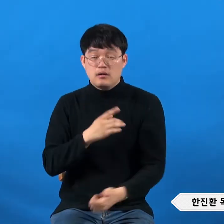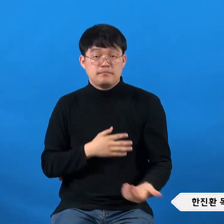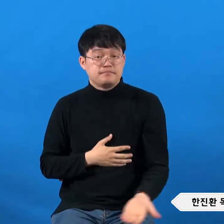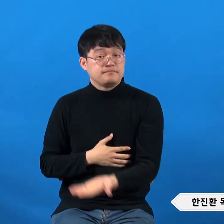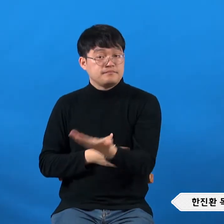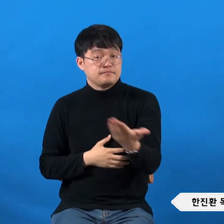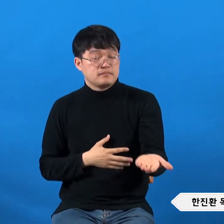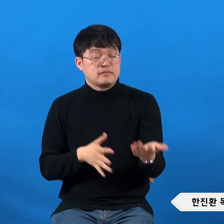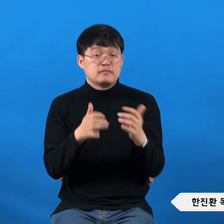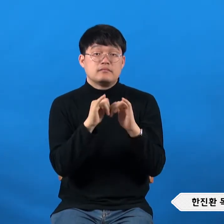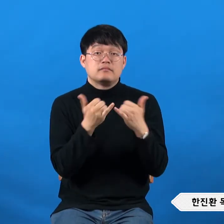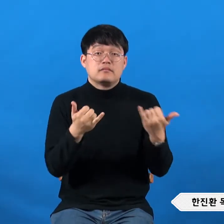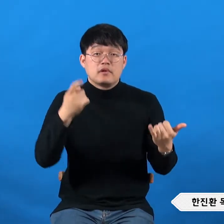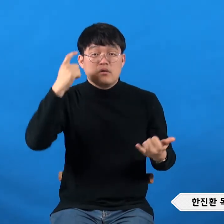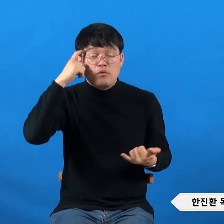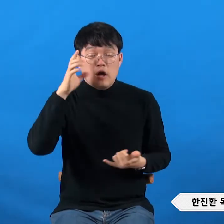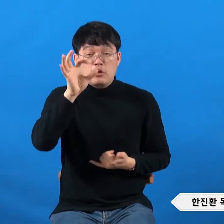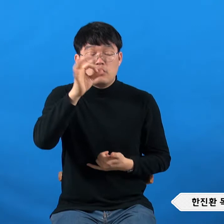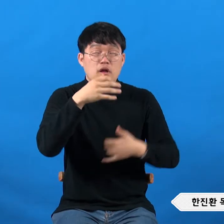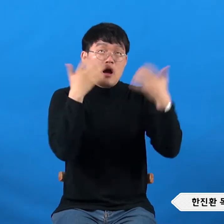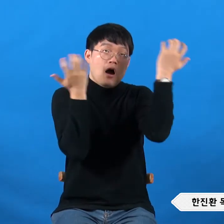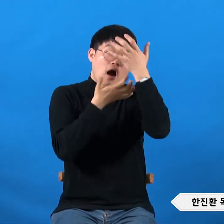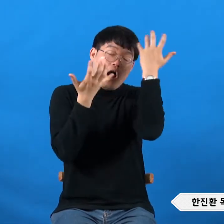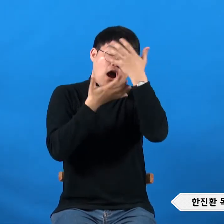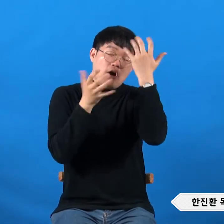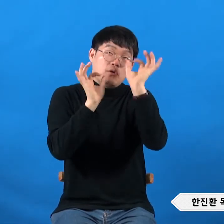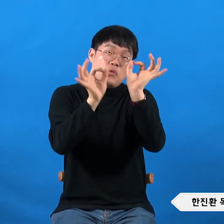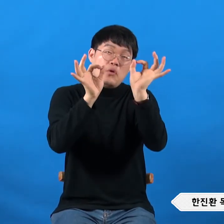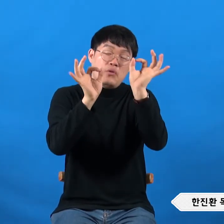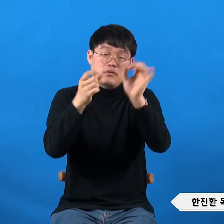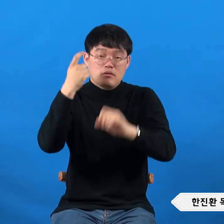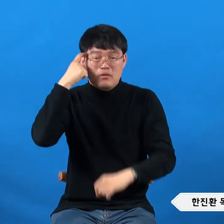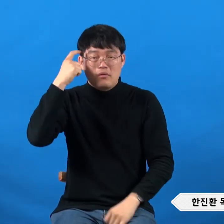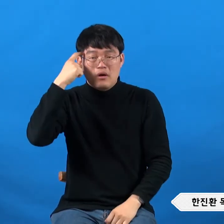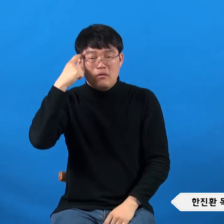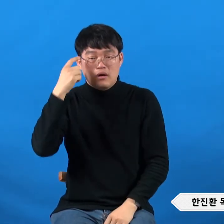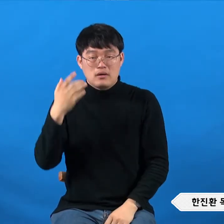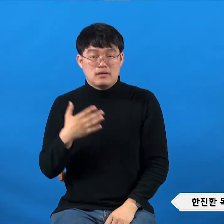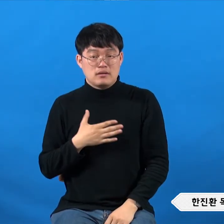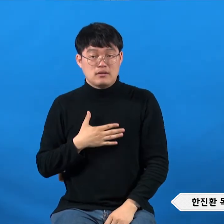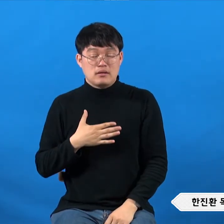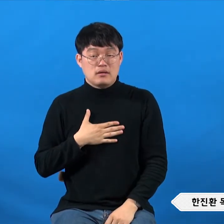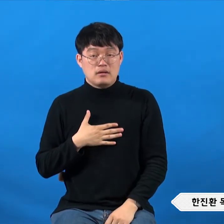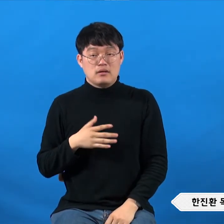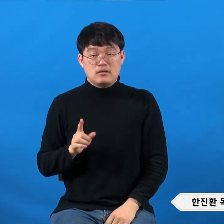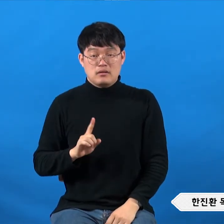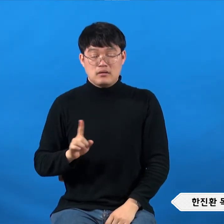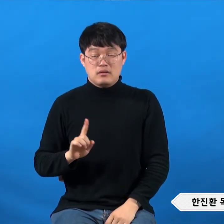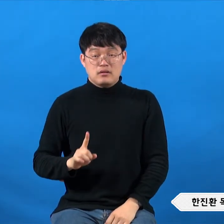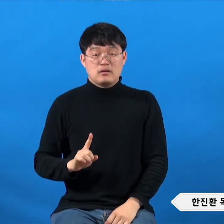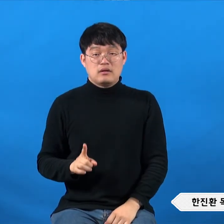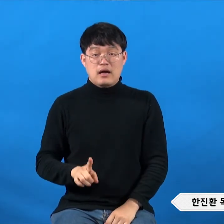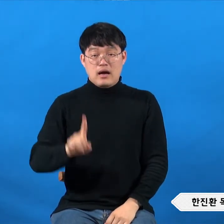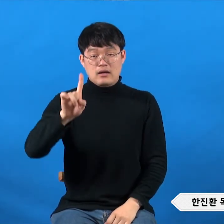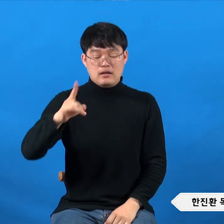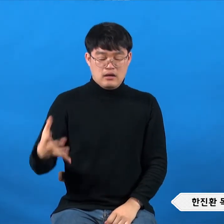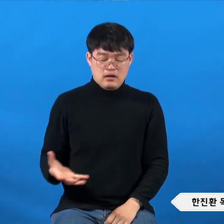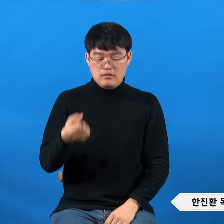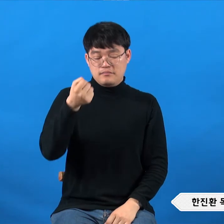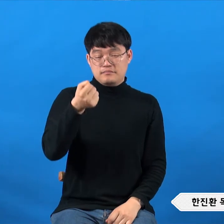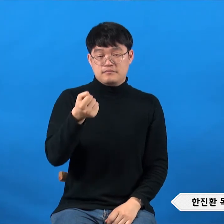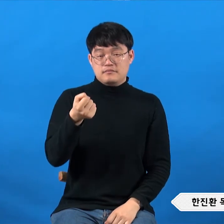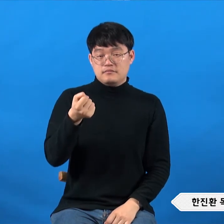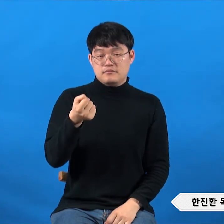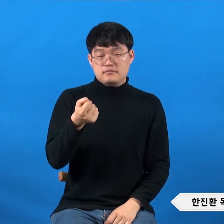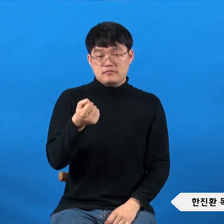여러분, 사람들이 왜 그렇게 돈을 좋아할까요? 제가 좀 실감나게 하기 위해서 하나